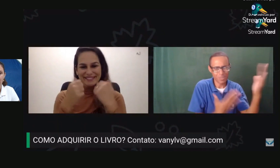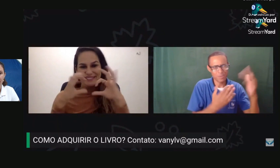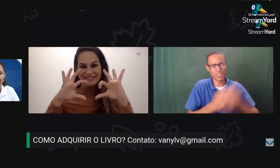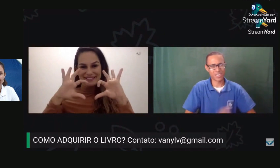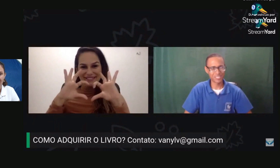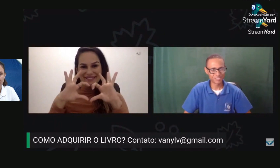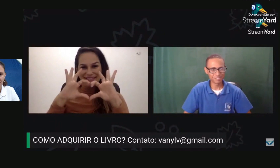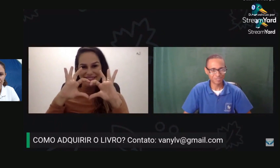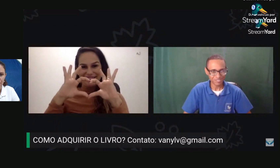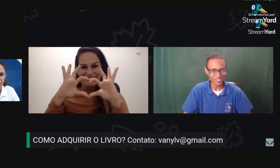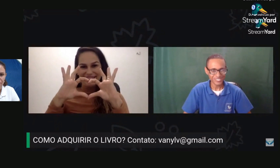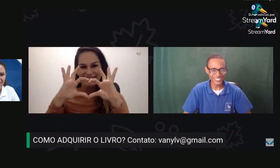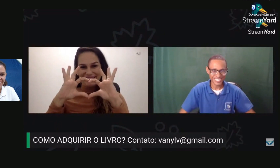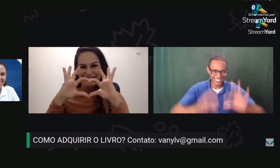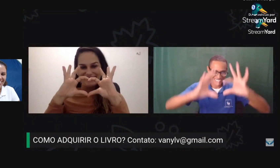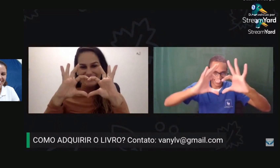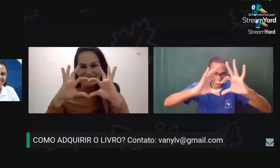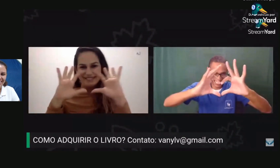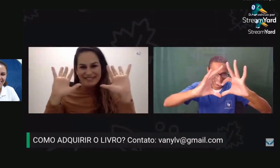muito obrigada mesmo.